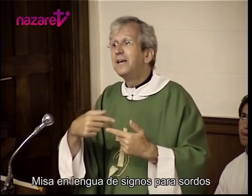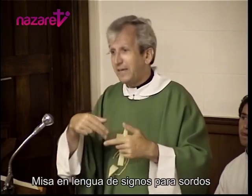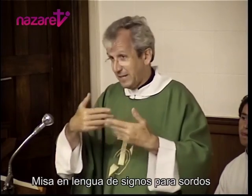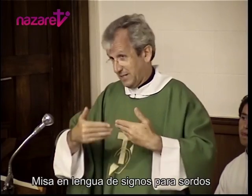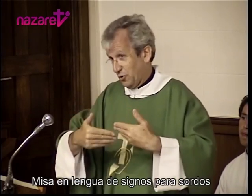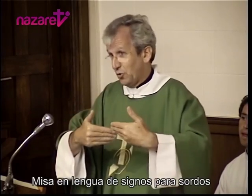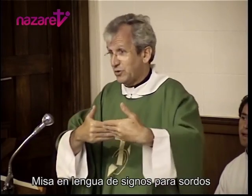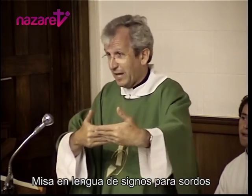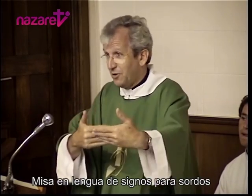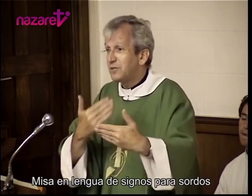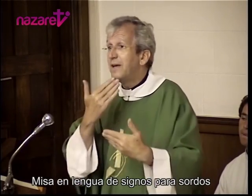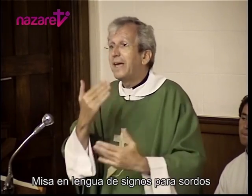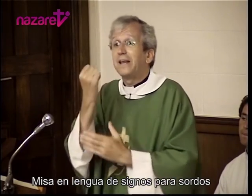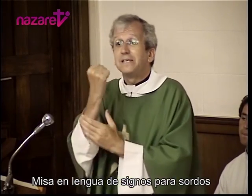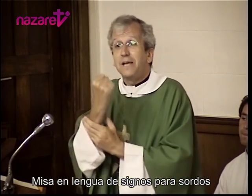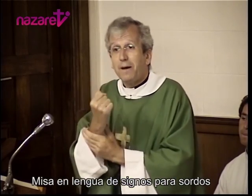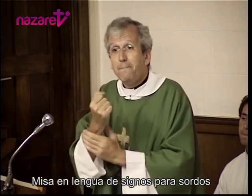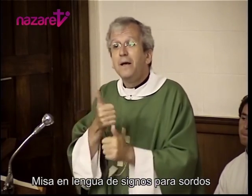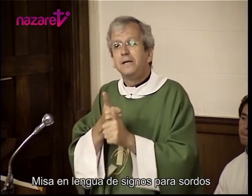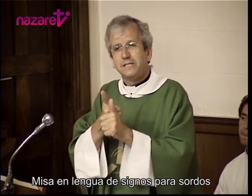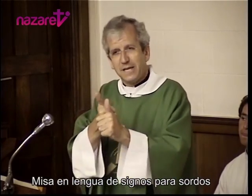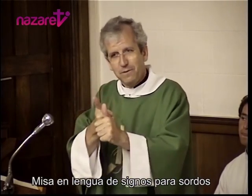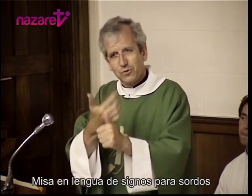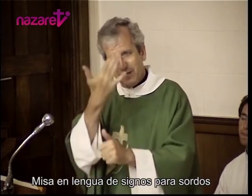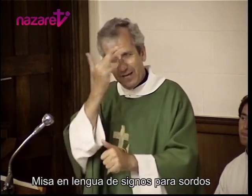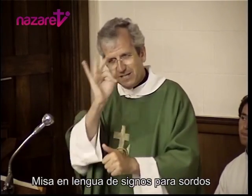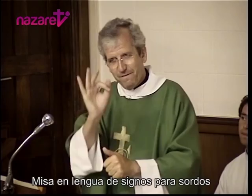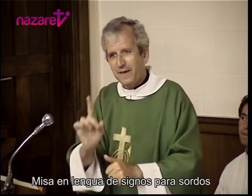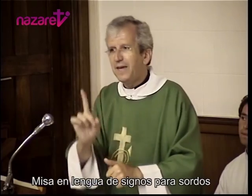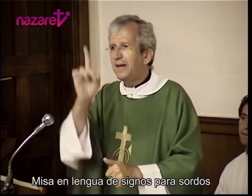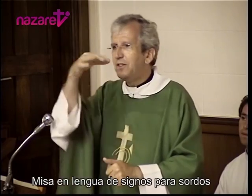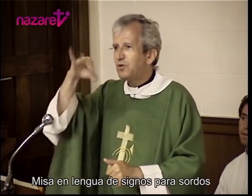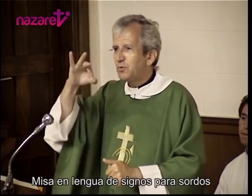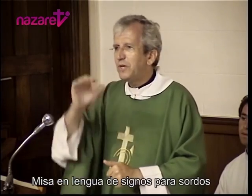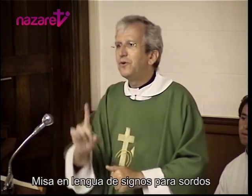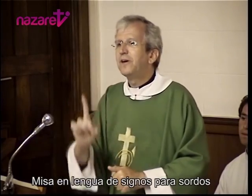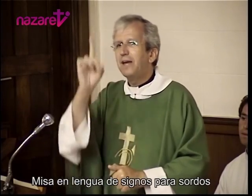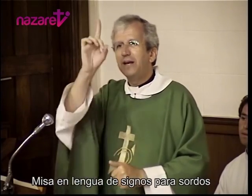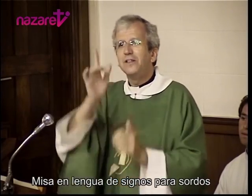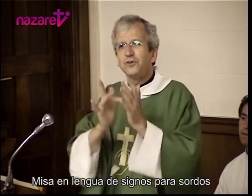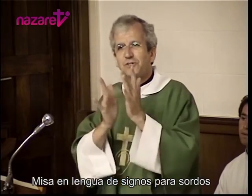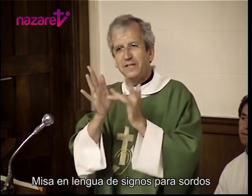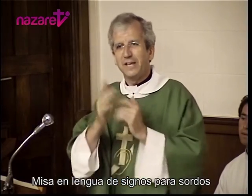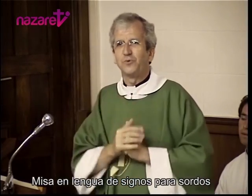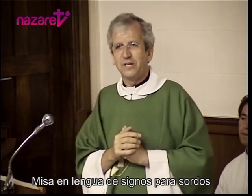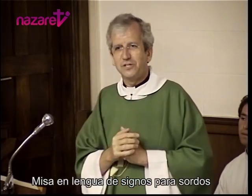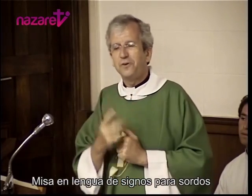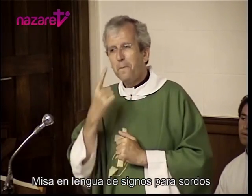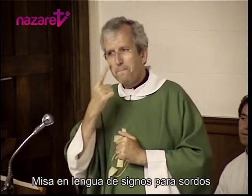que es todos aquellos que gracias a Abraham seguimos esa fe en el Dios único, en el Dios de Jesucristo. Vamos